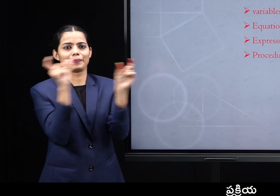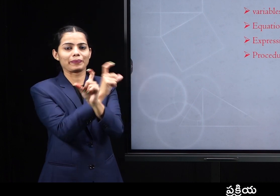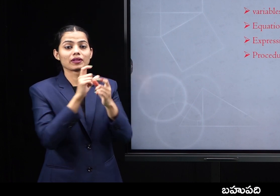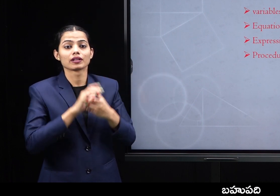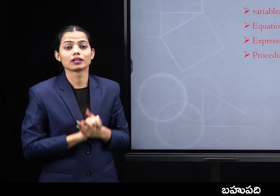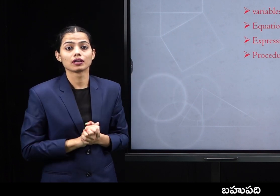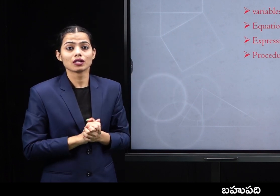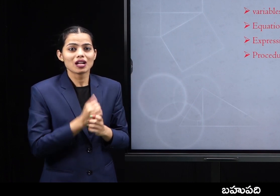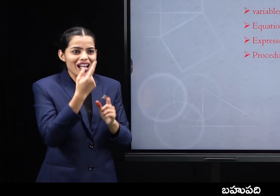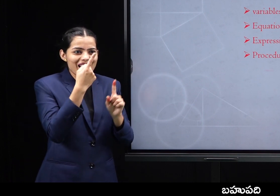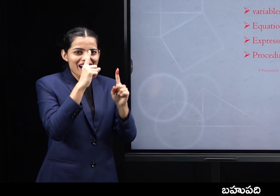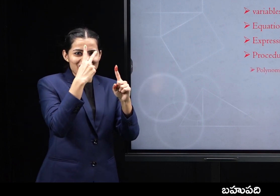బహుపది,